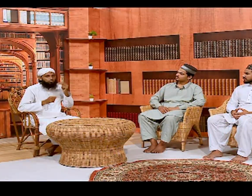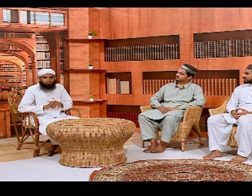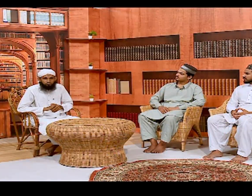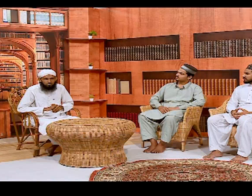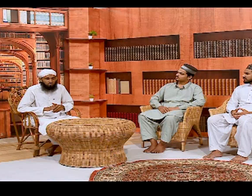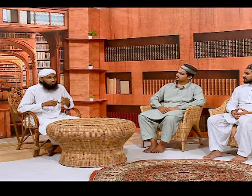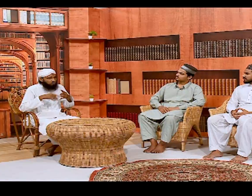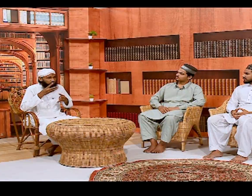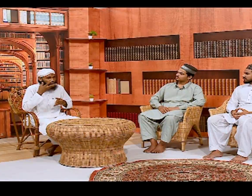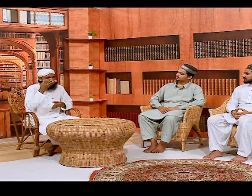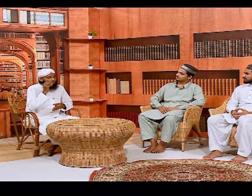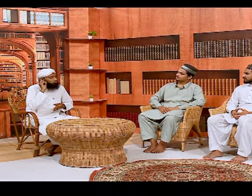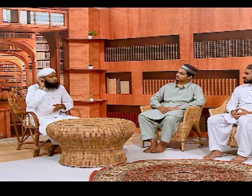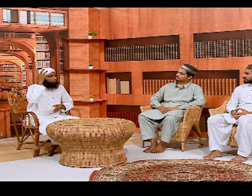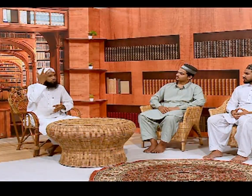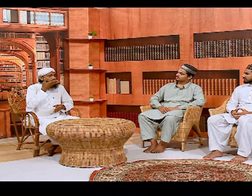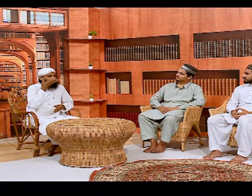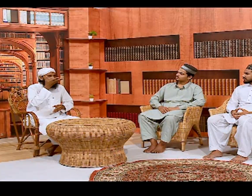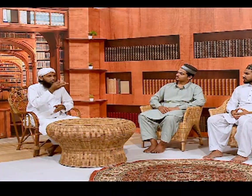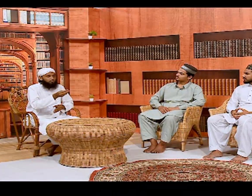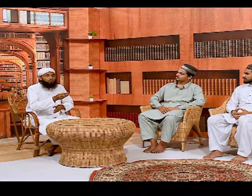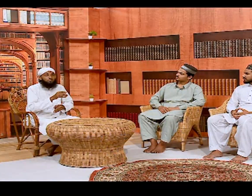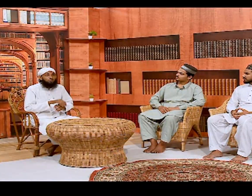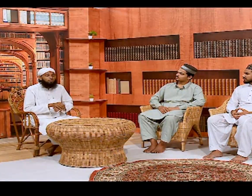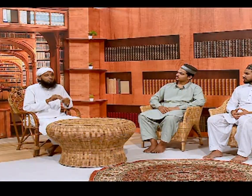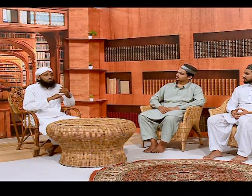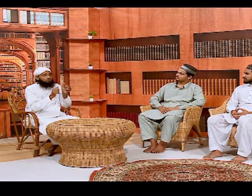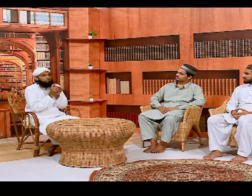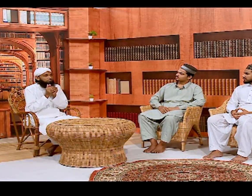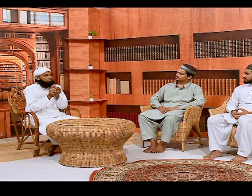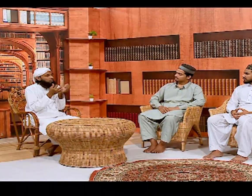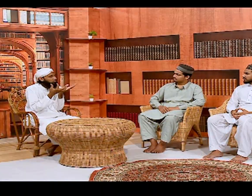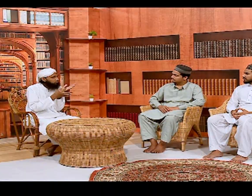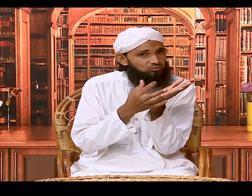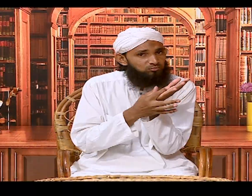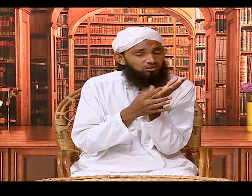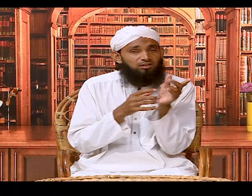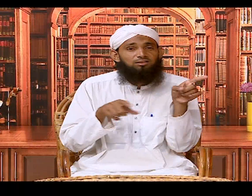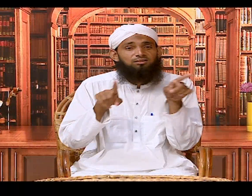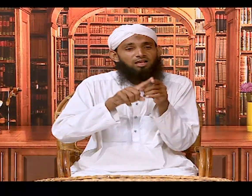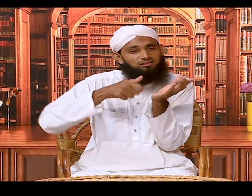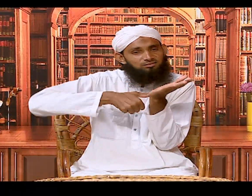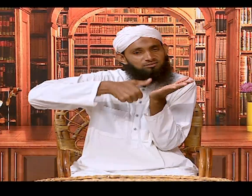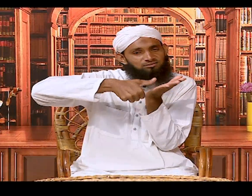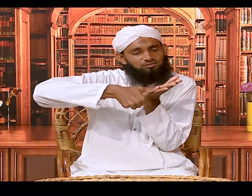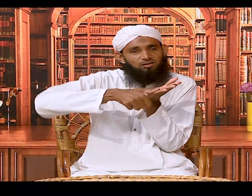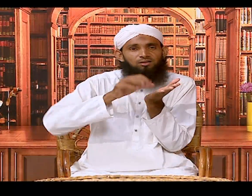چند وجوہات ہیں۔ ایک تو بڑی مشہور وجہ ہے کہ حضرت عثمان غنی رضی اللہ عنہ کے نکاح میں پیارے آقا مکی